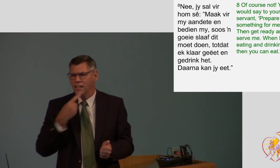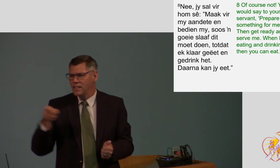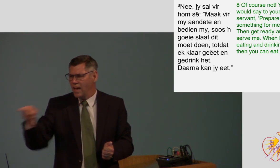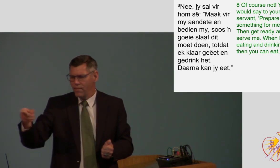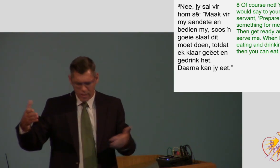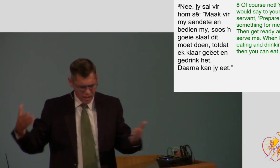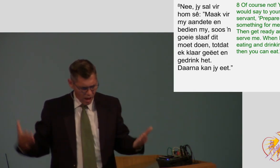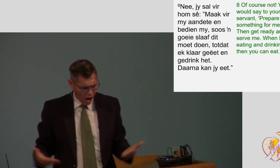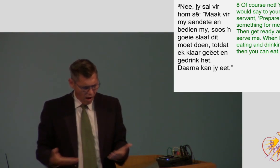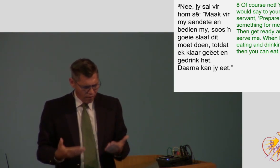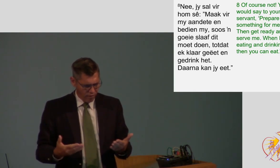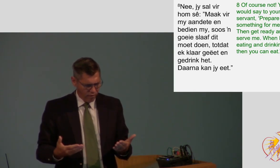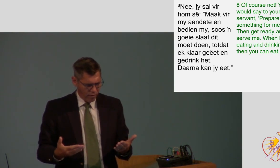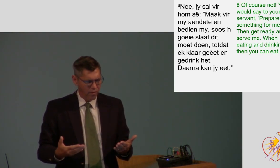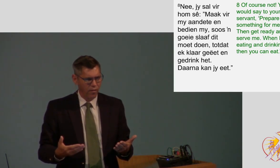vir slaaf,